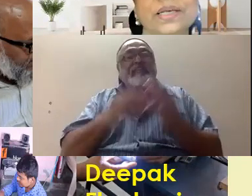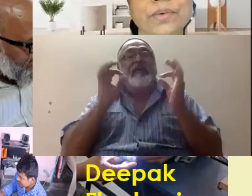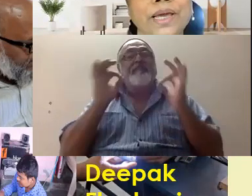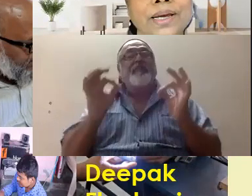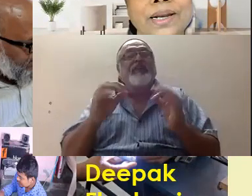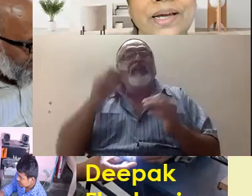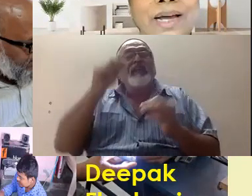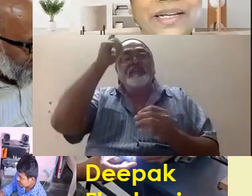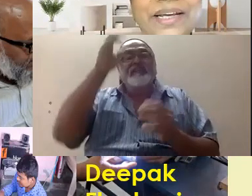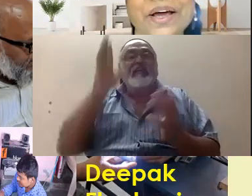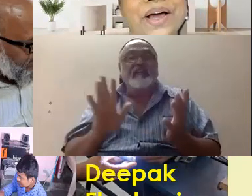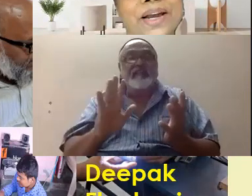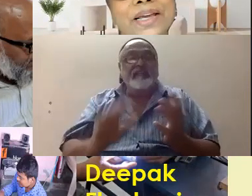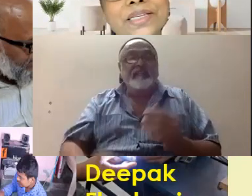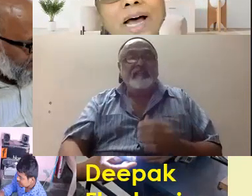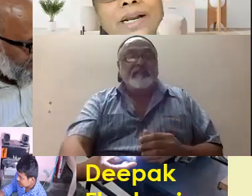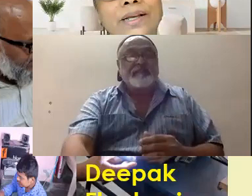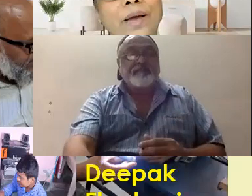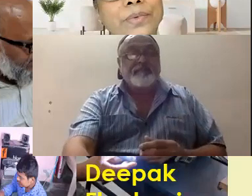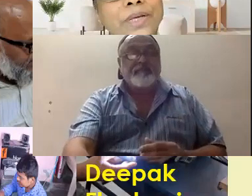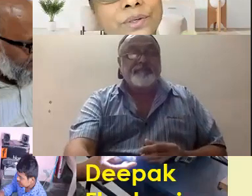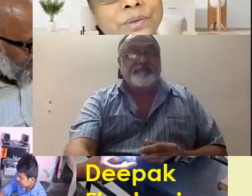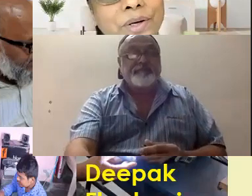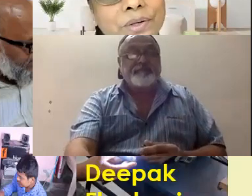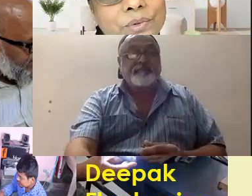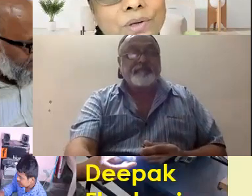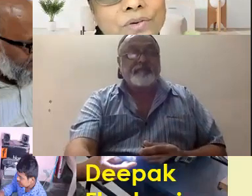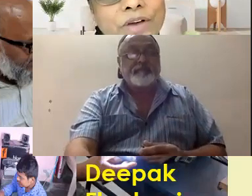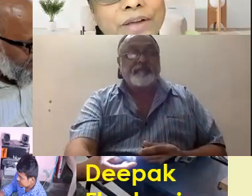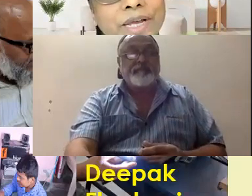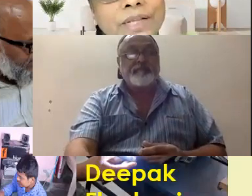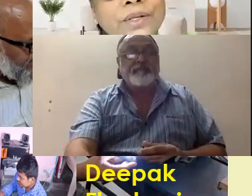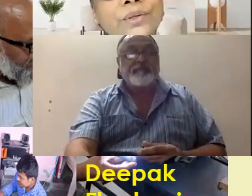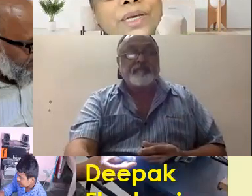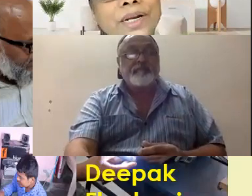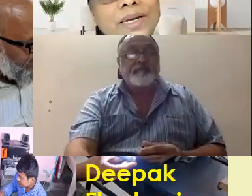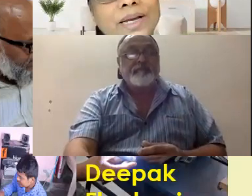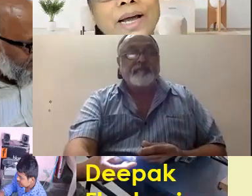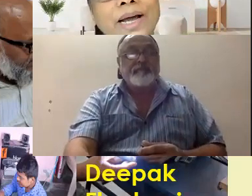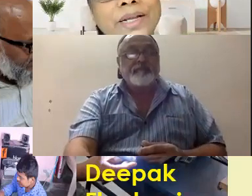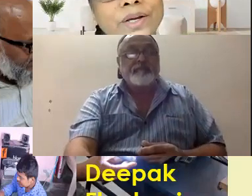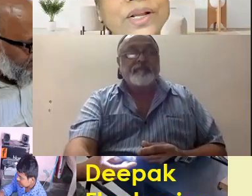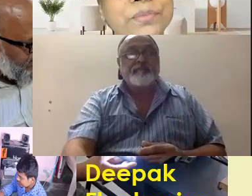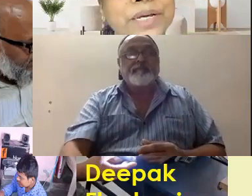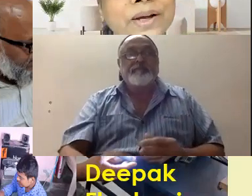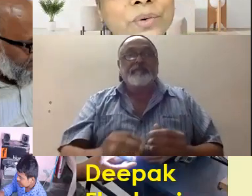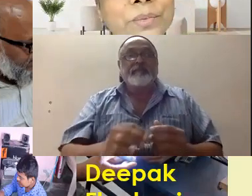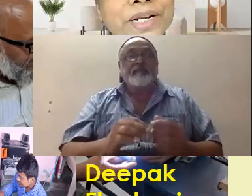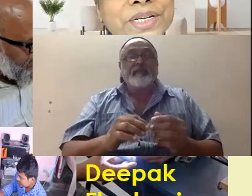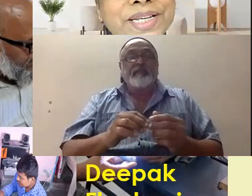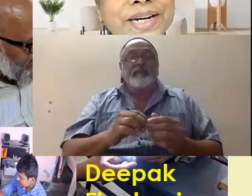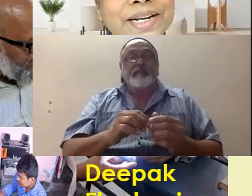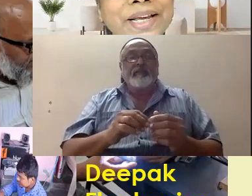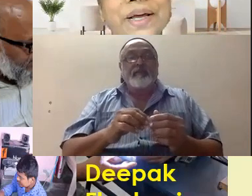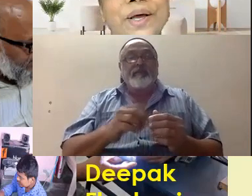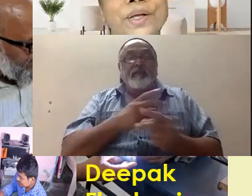रहे हैं सबकी अलग अलग कहानी है, लेकिन सारे आप ये जो 2005 शैलेंद्र को देख रहे हैं इनका गांधी कॉलेज में ये